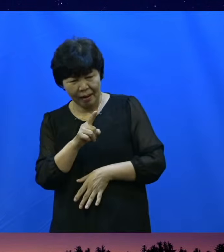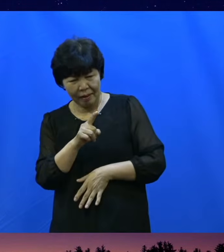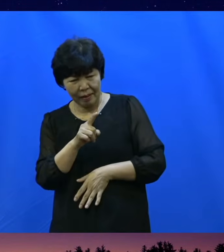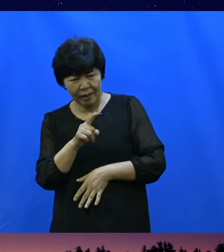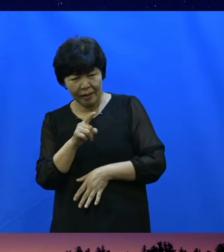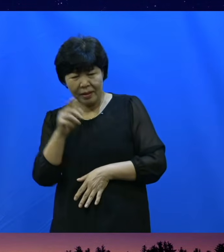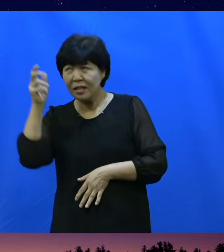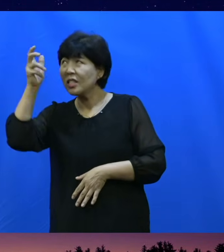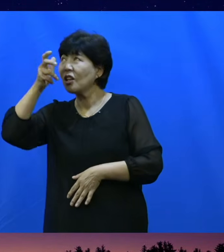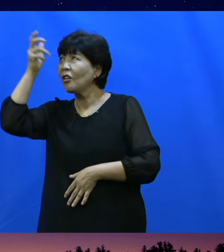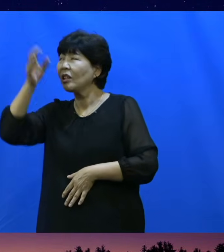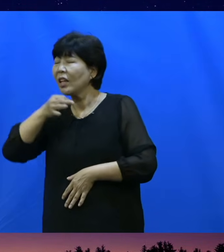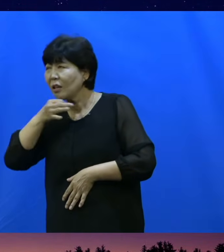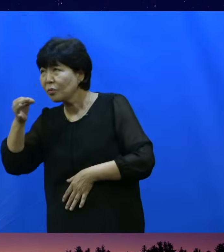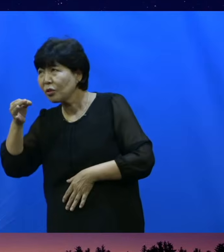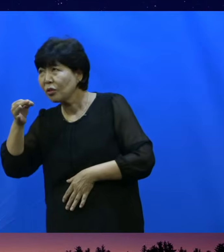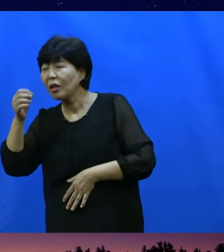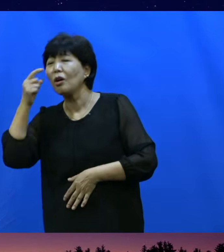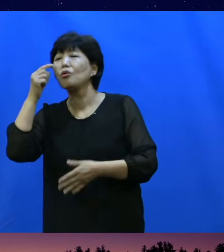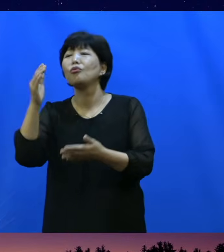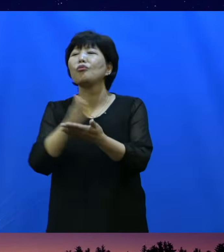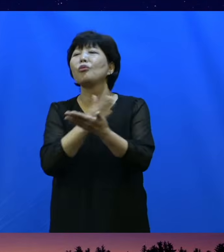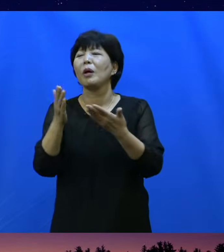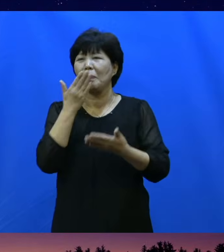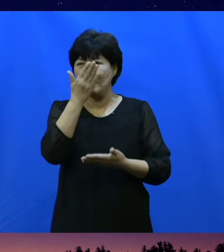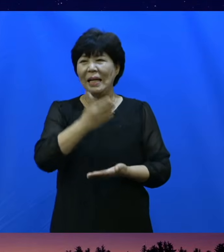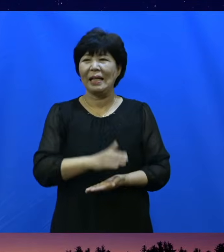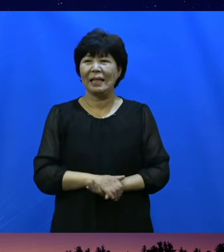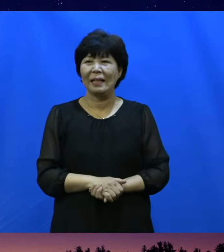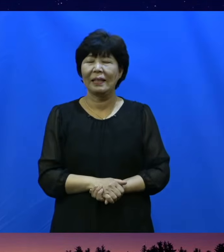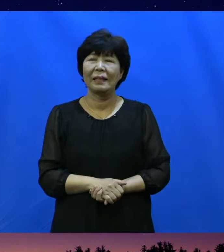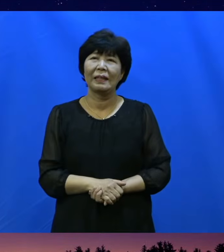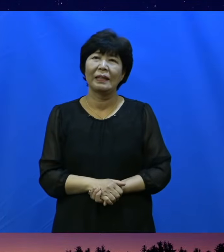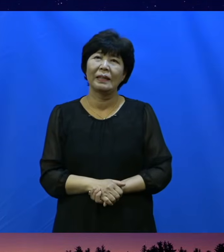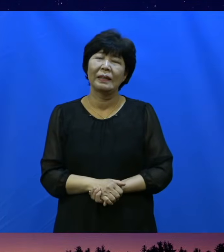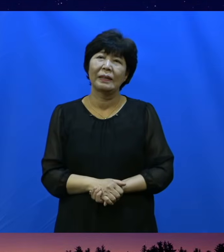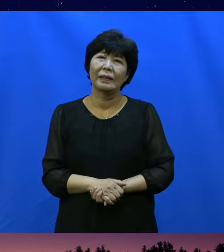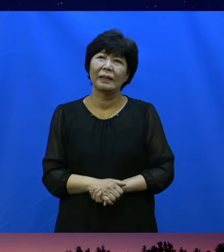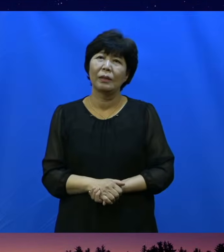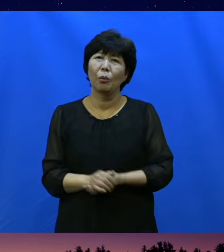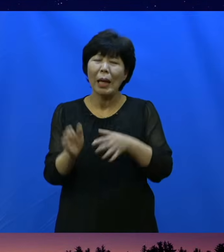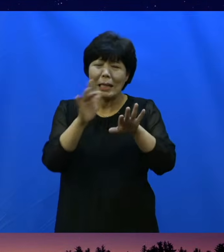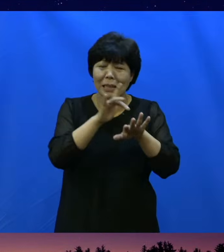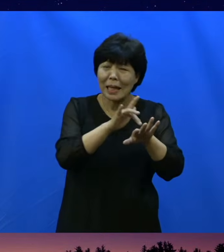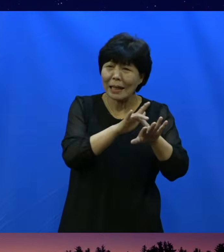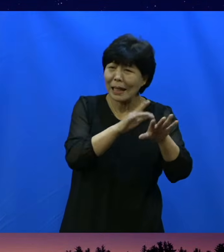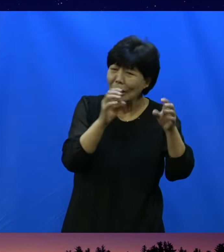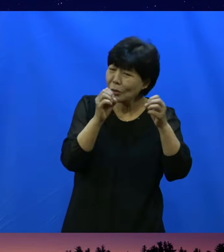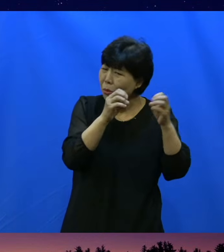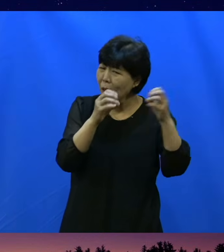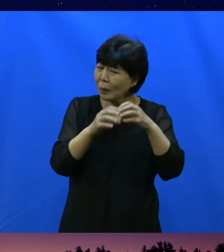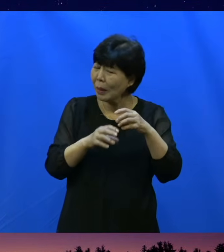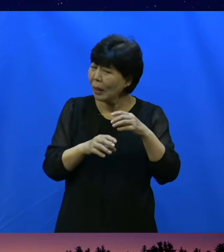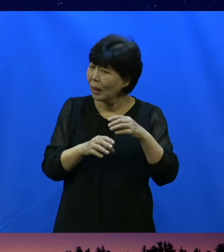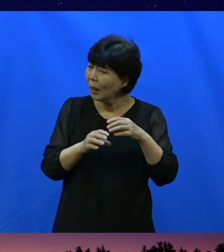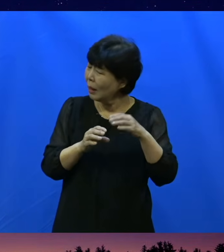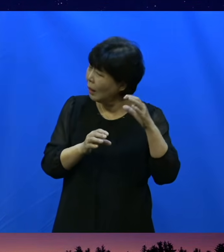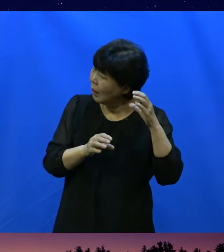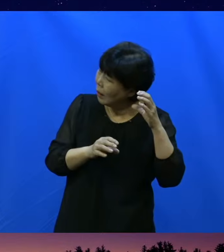속삭임이 금방 들통이 나요. 왜 그 얘기를 계속 듣고 있어요? 마귀의 소리를 왜 계속